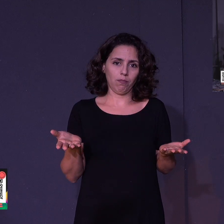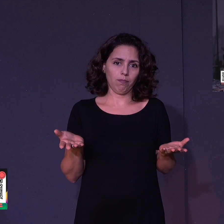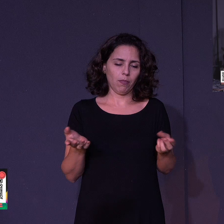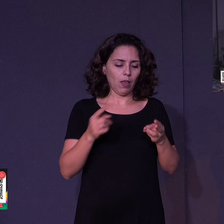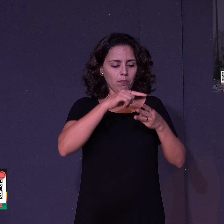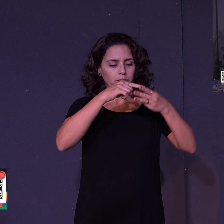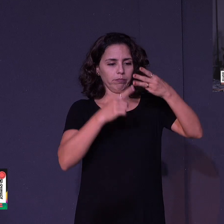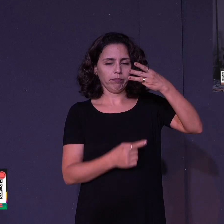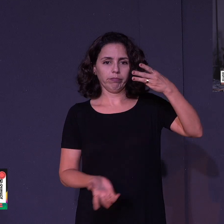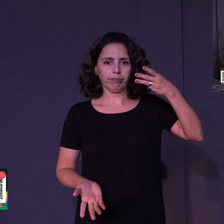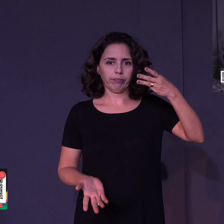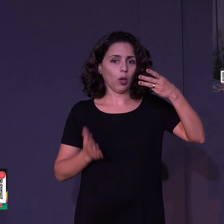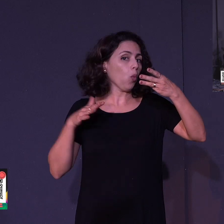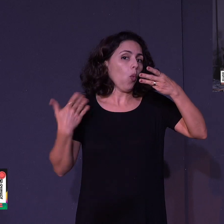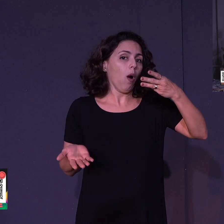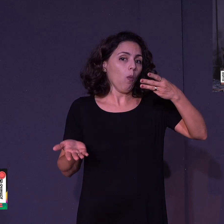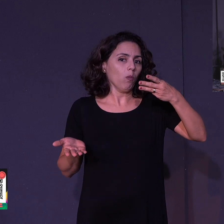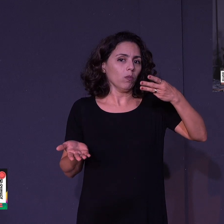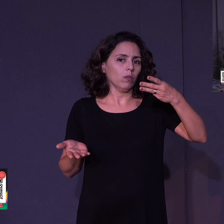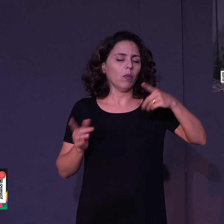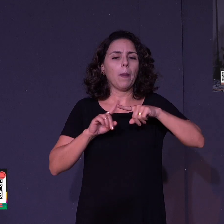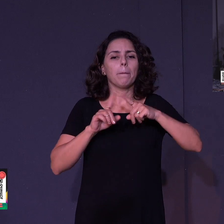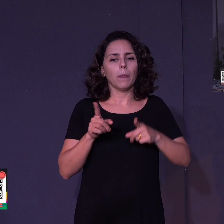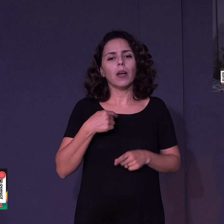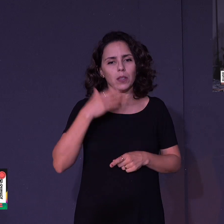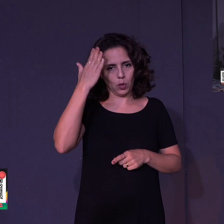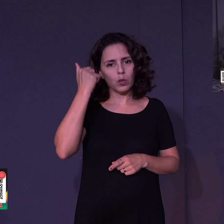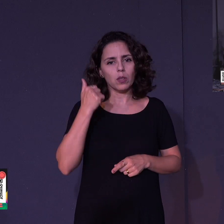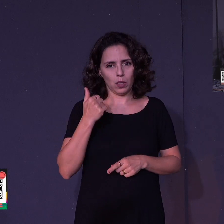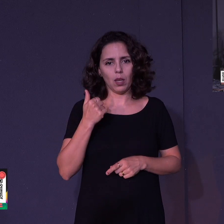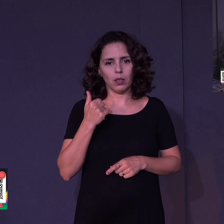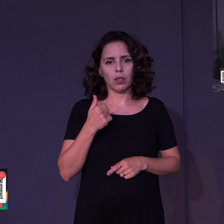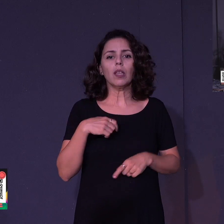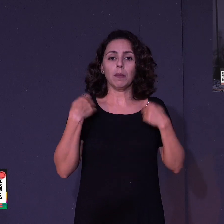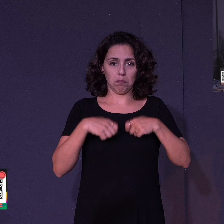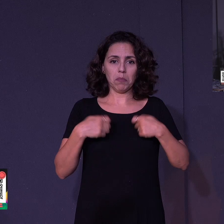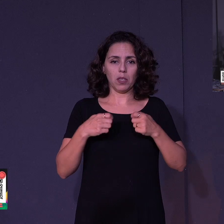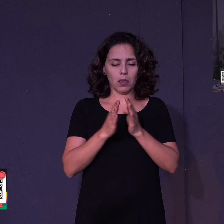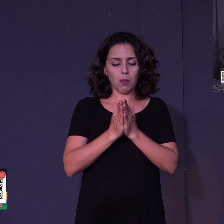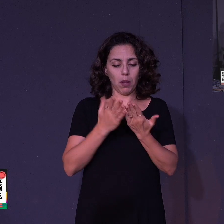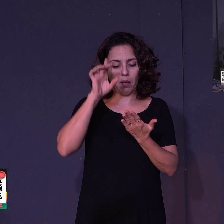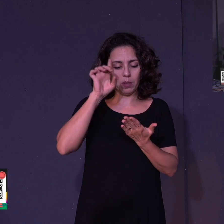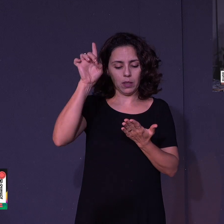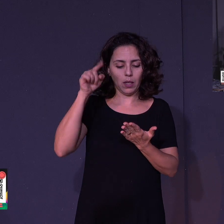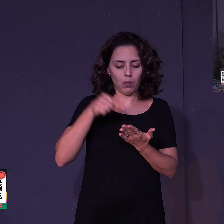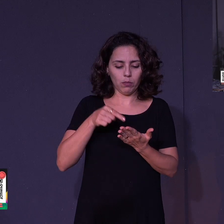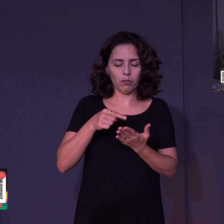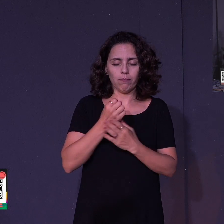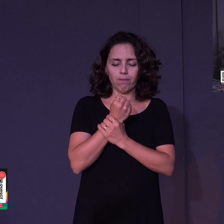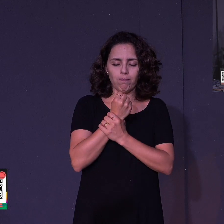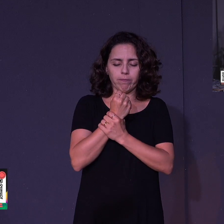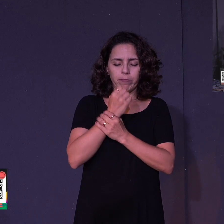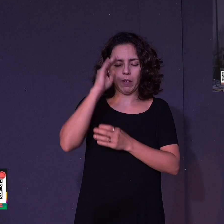Eu sei que eu preciso me apropriar daquilo que Deus tem para a minha vida, através da palavra dEle. Descansar,